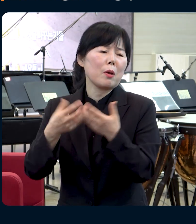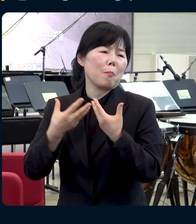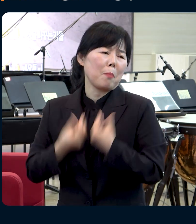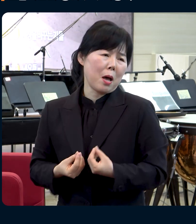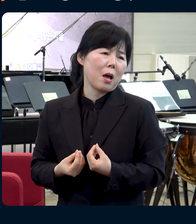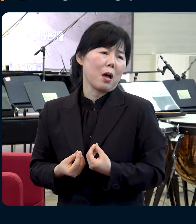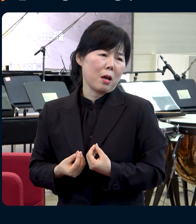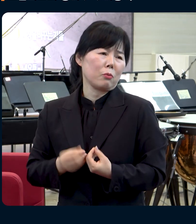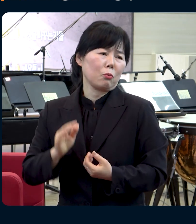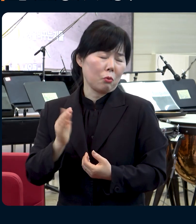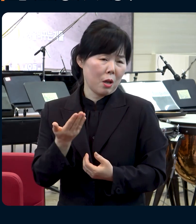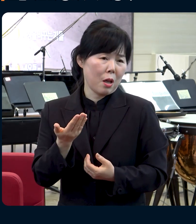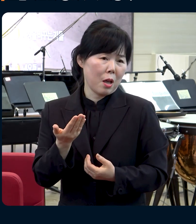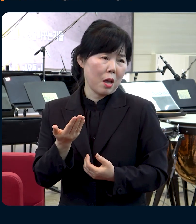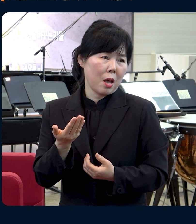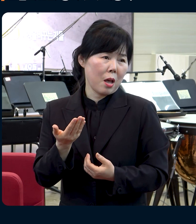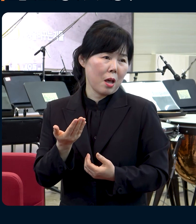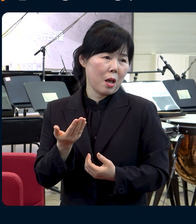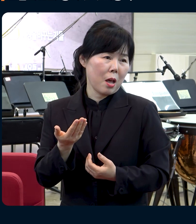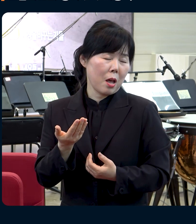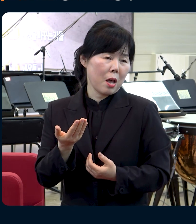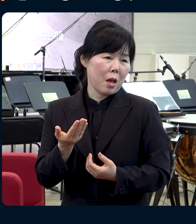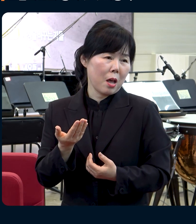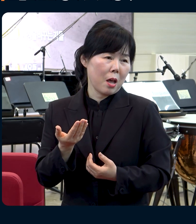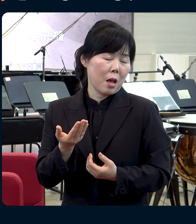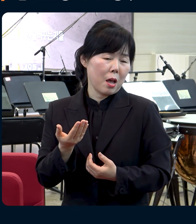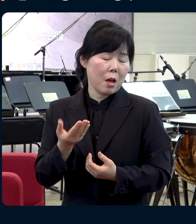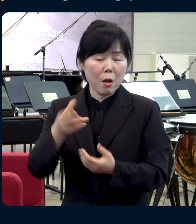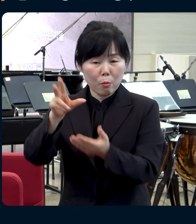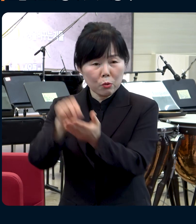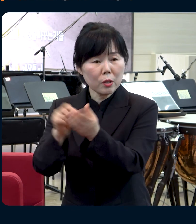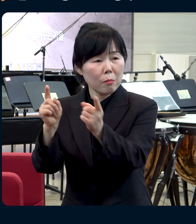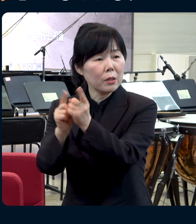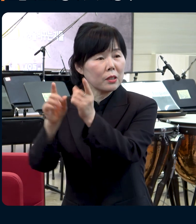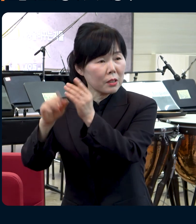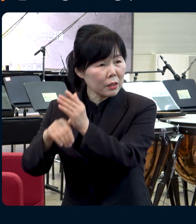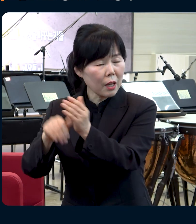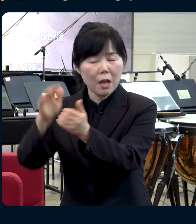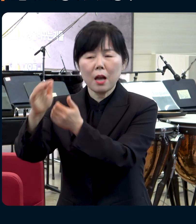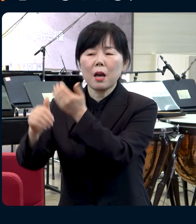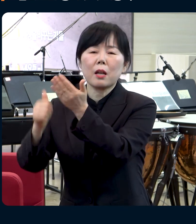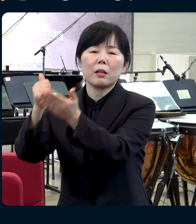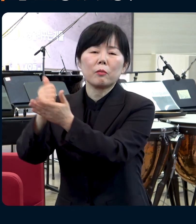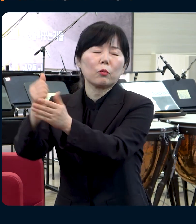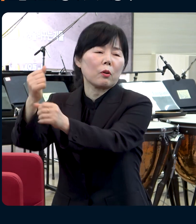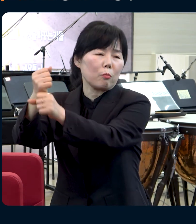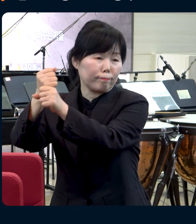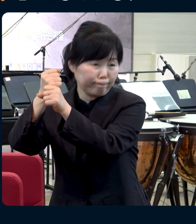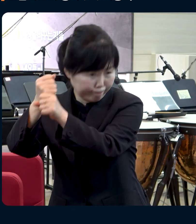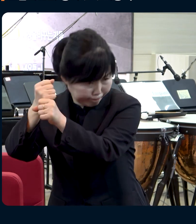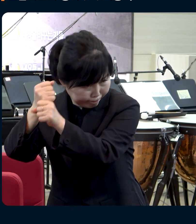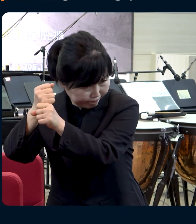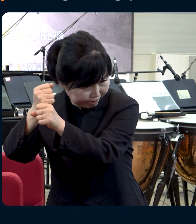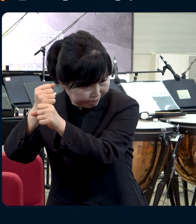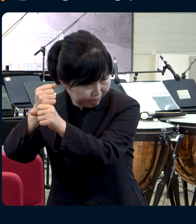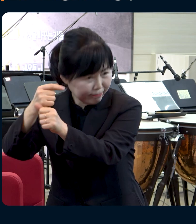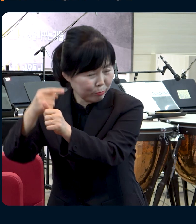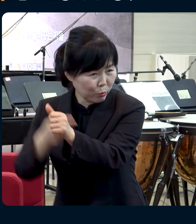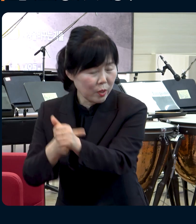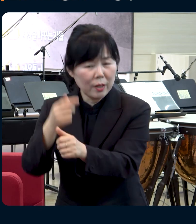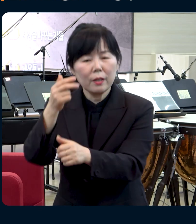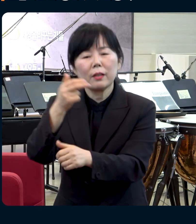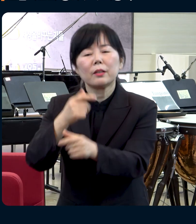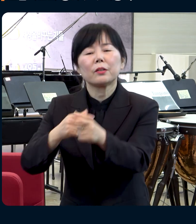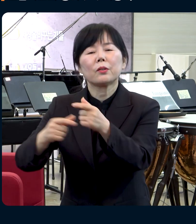근데 여러분, 이렇게 흠집 있는 인생이라 할지라도 여러분 주님 손에 붙잡히게 되면은요, 더